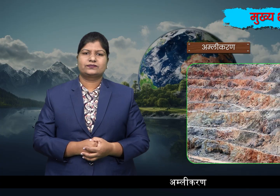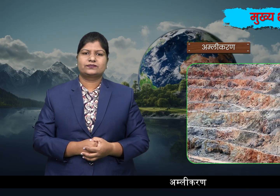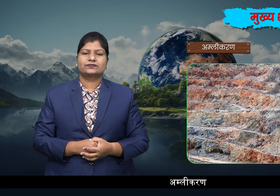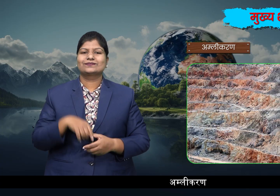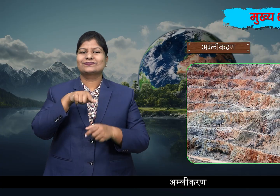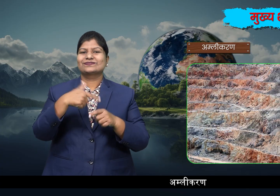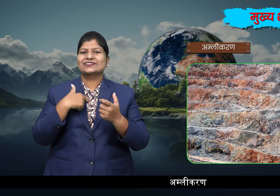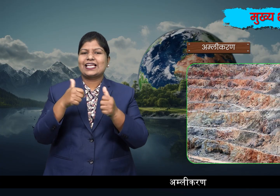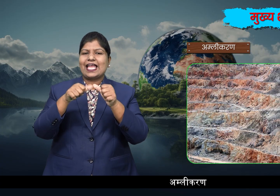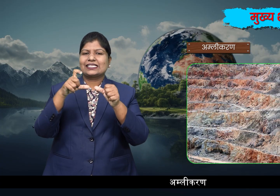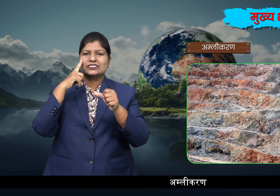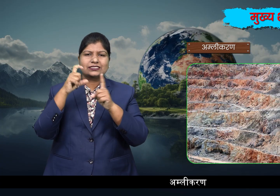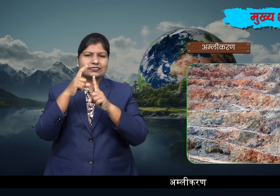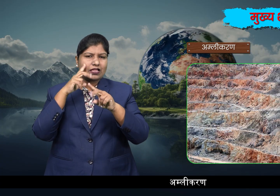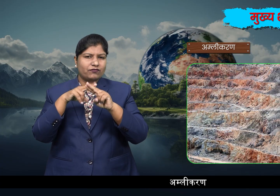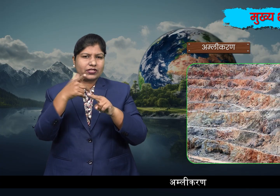अम्लीयकरण,